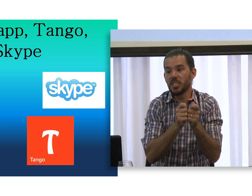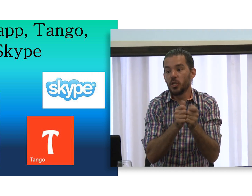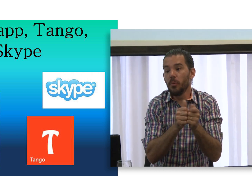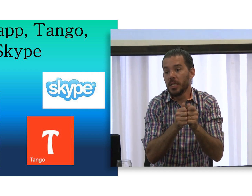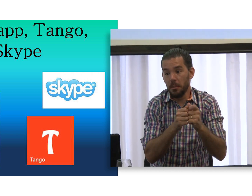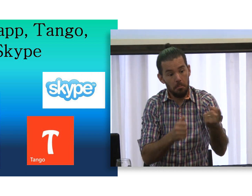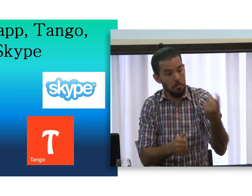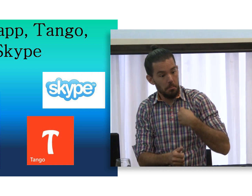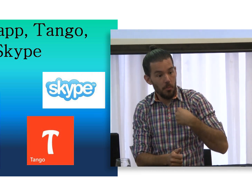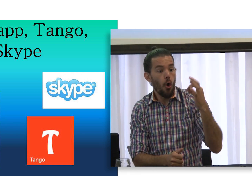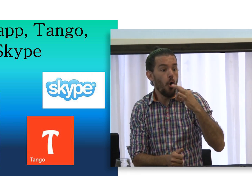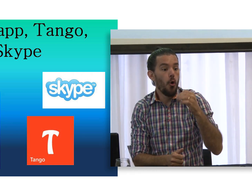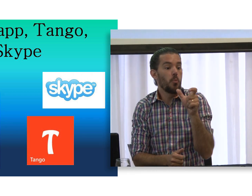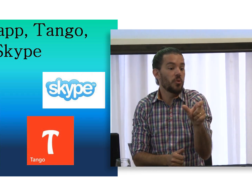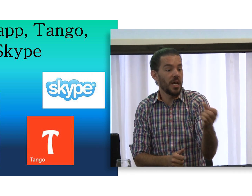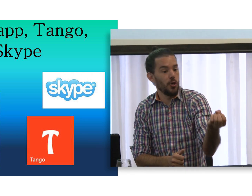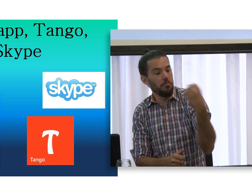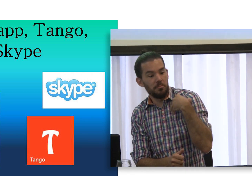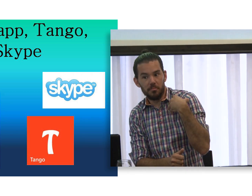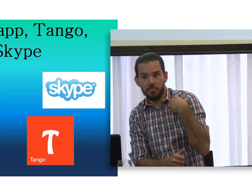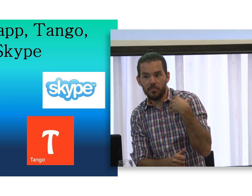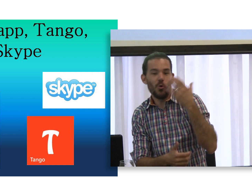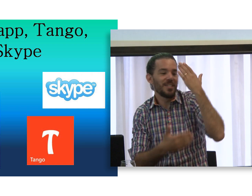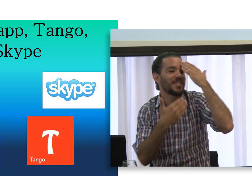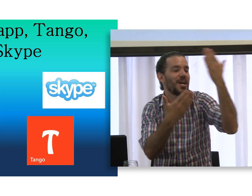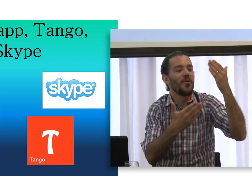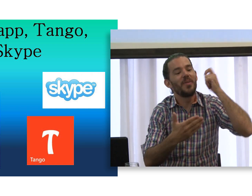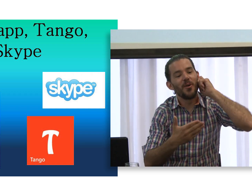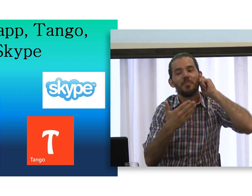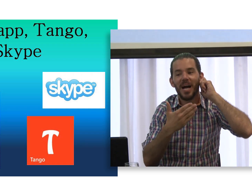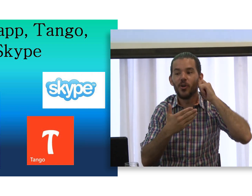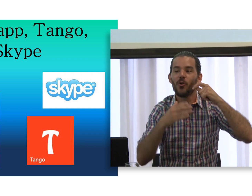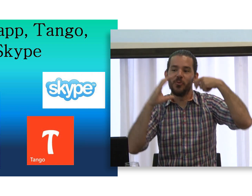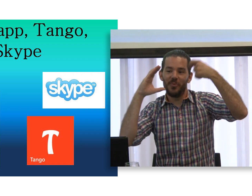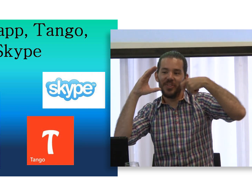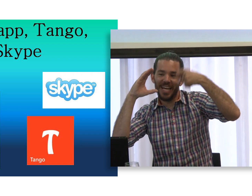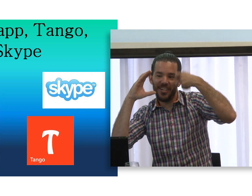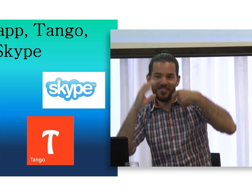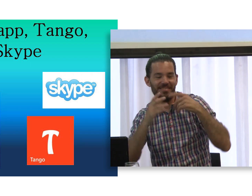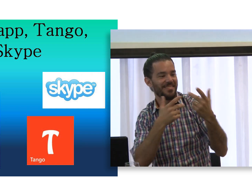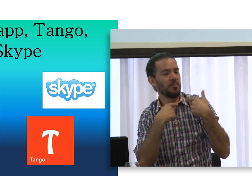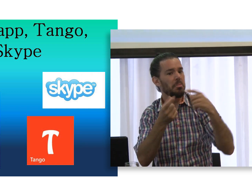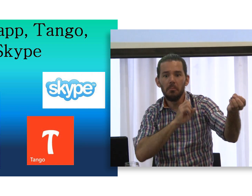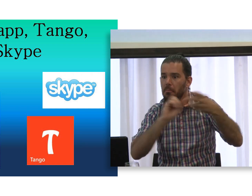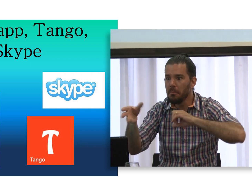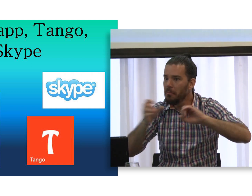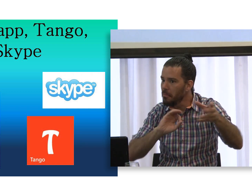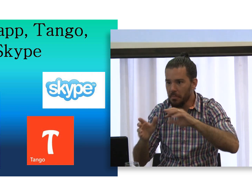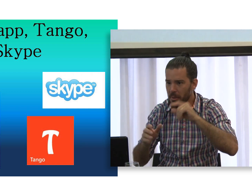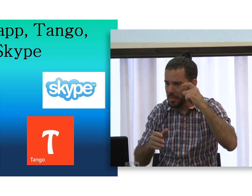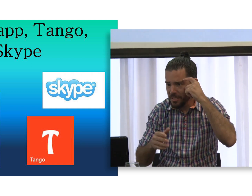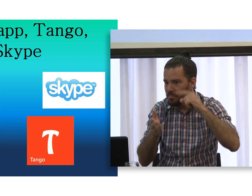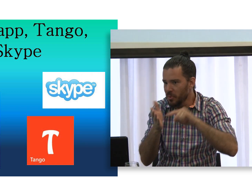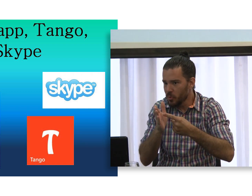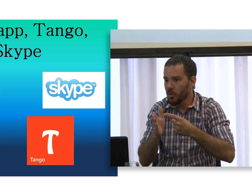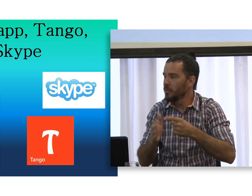me responde por escrito. O puede filmarse también un video y me lo puede mandar. Por ejemplo, las felicitaciones por un cumpleaños, algo. Dice,